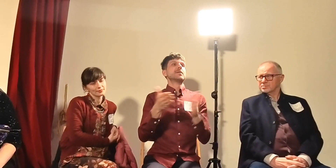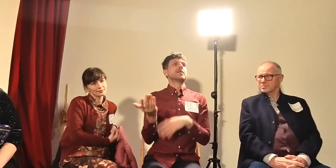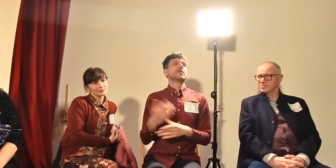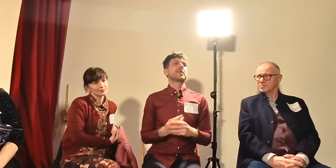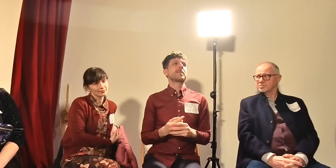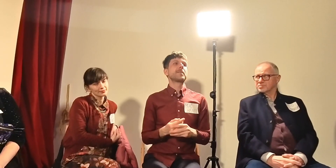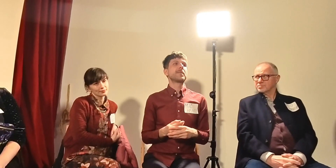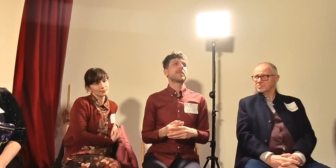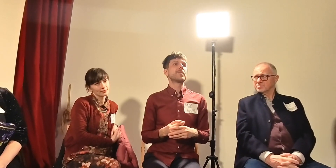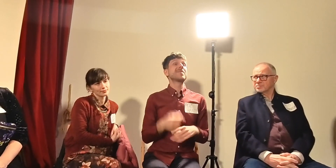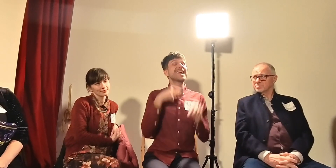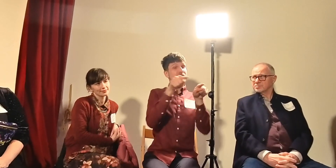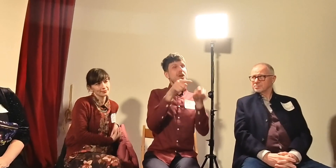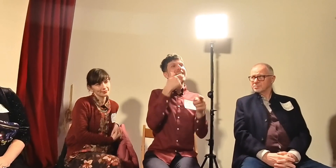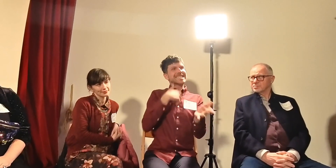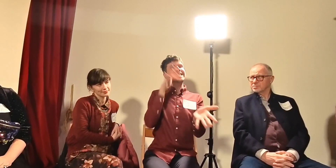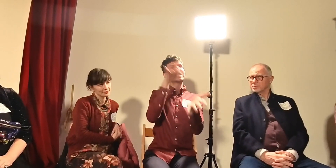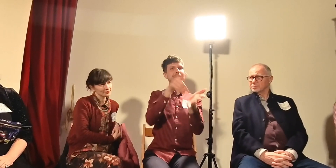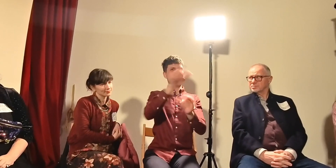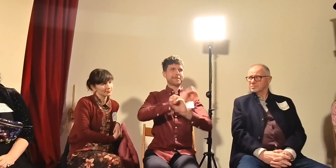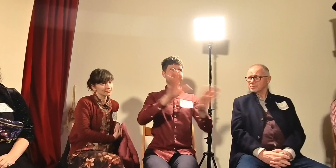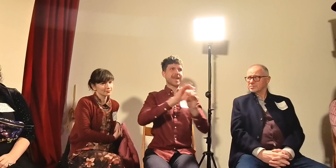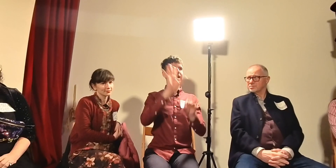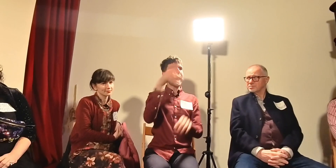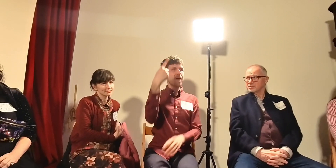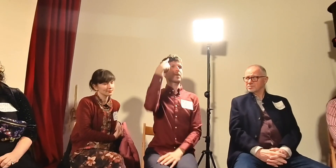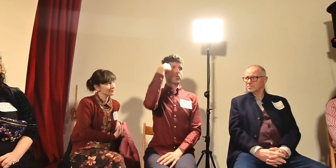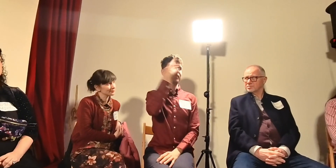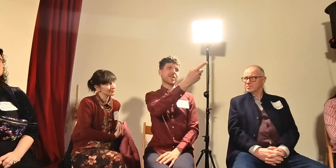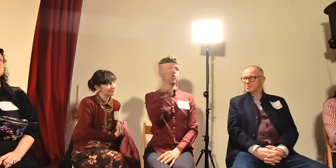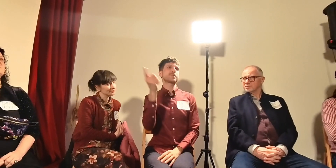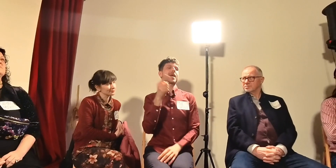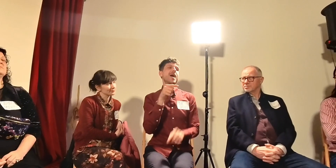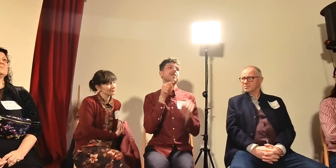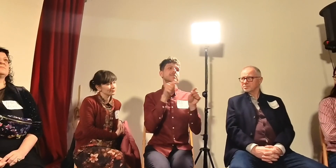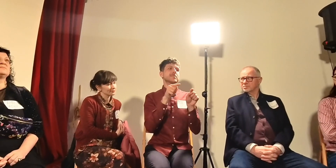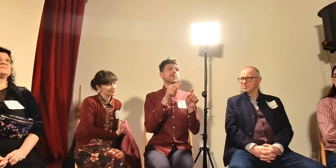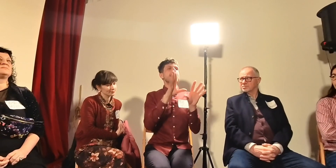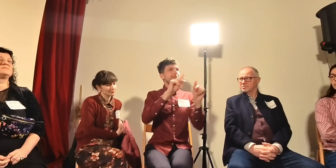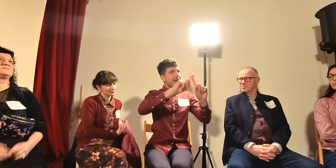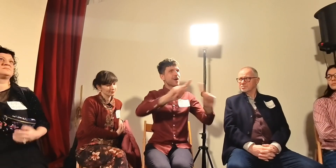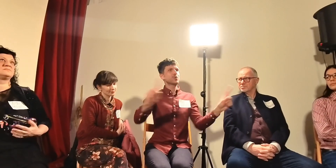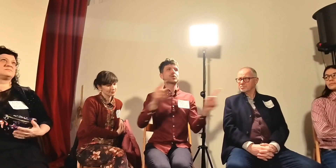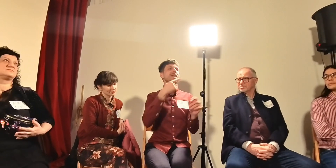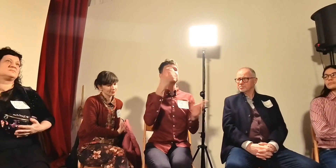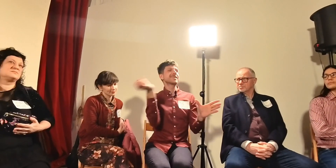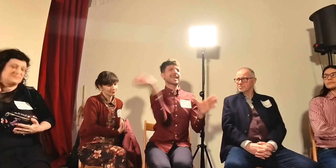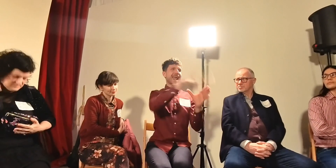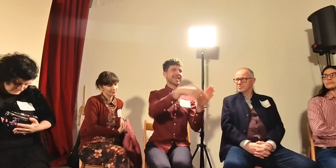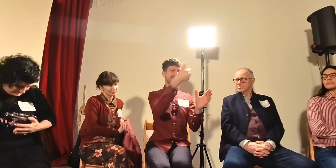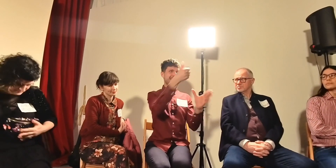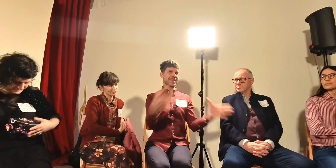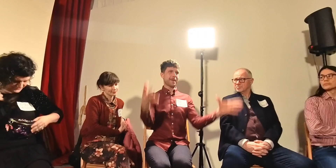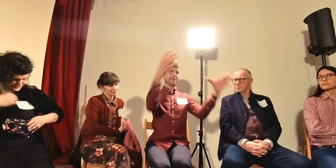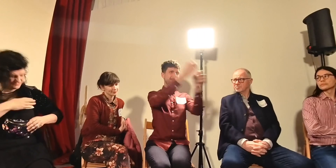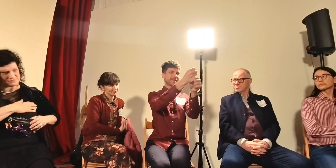N, nebo to mohou být lidé, kteří mají problémy se slyšením, mají kochleární implantáty, jsou nedoslýchaví. Takže ta